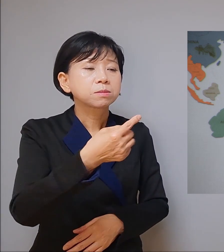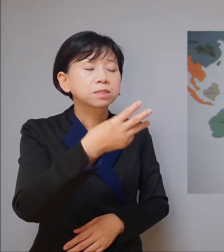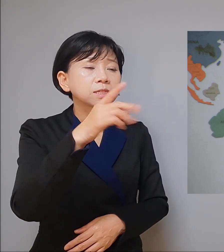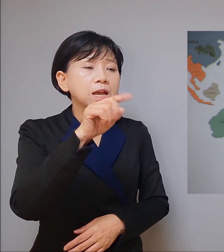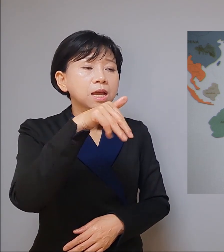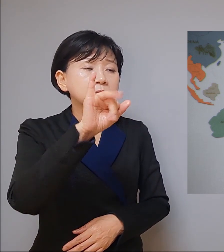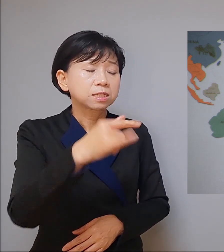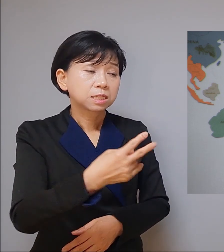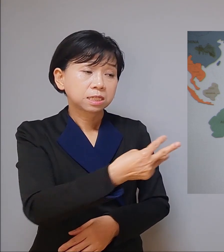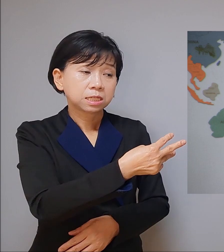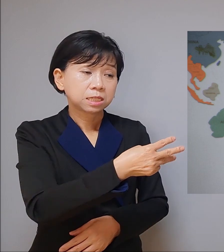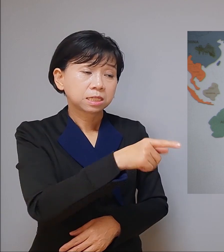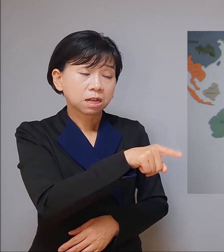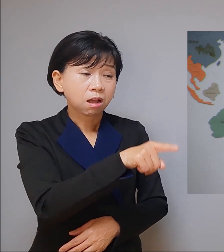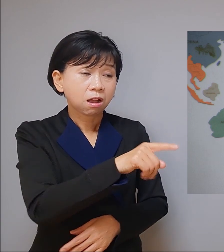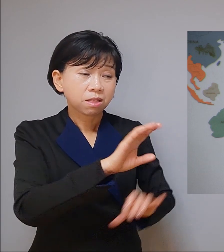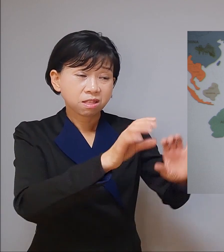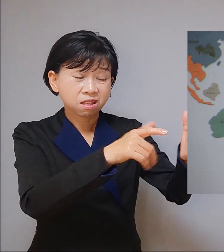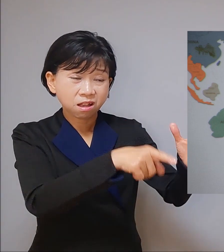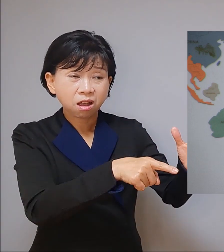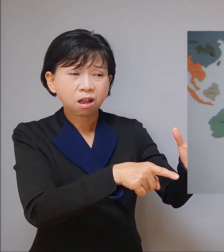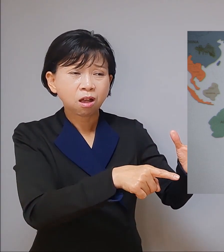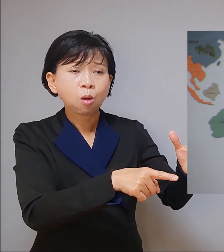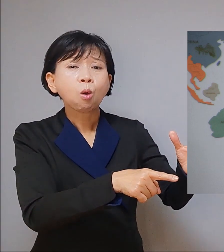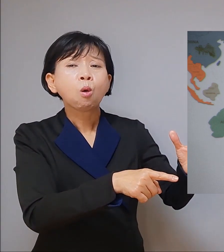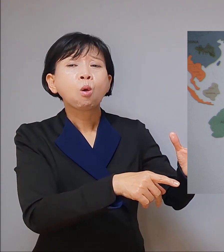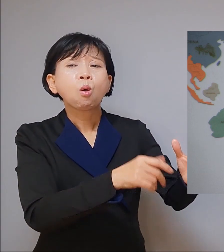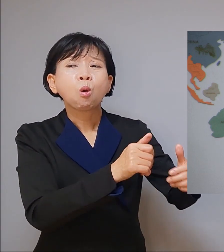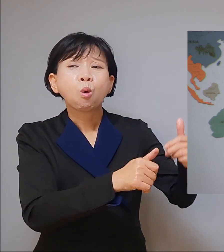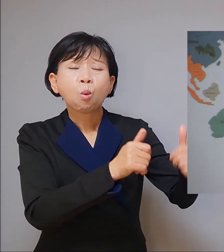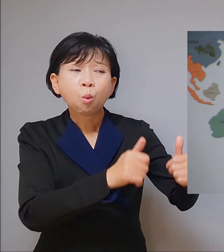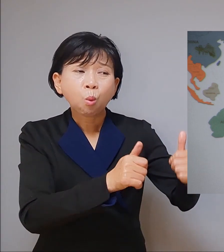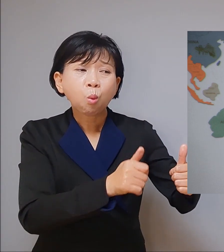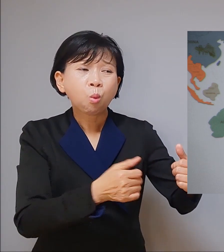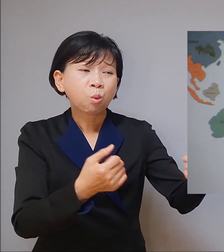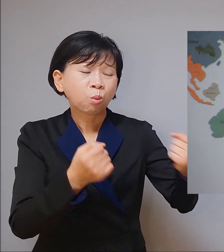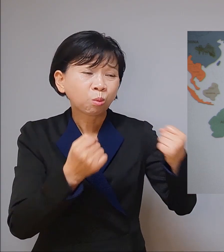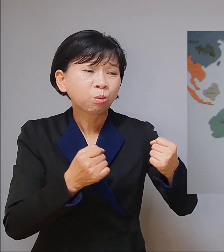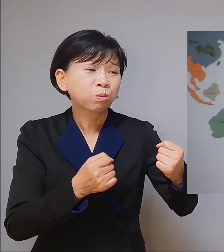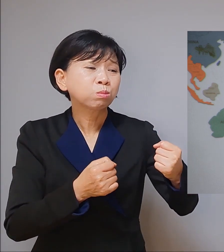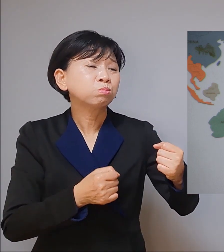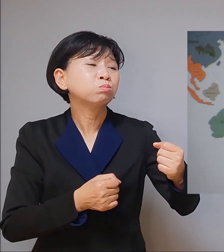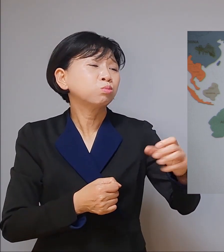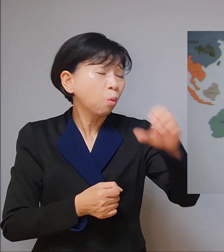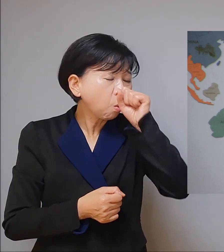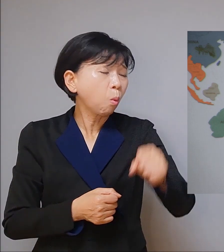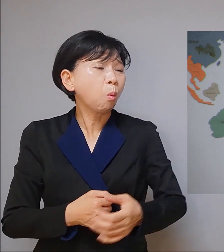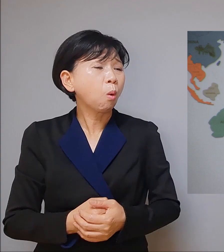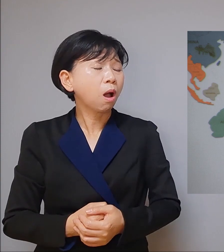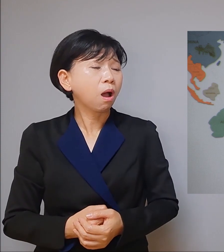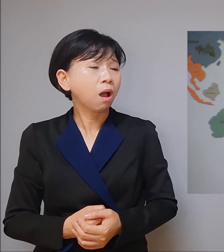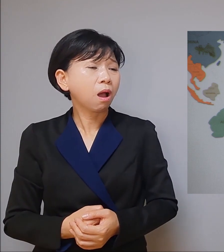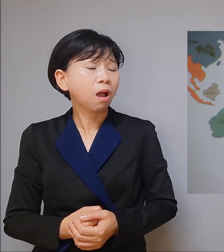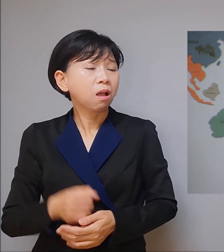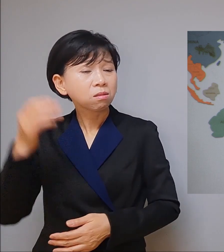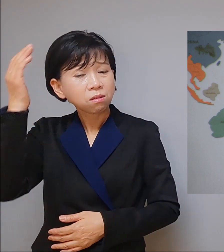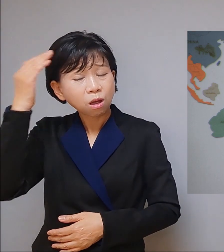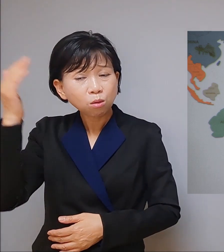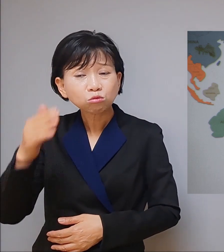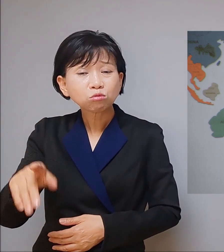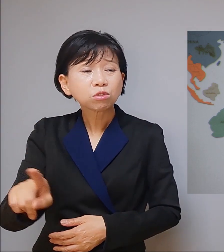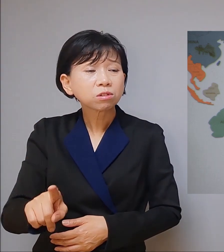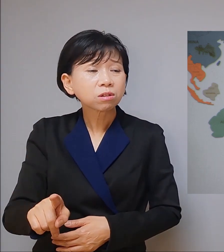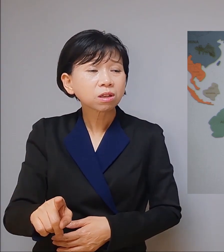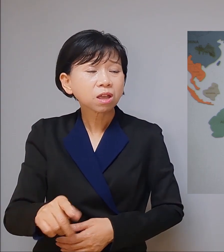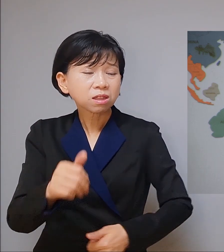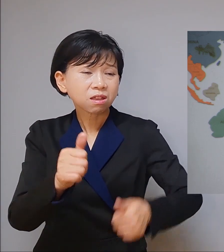때문에 파상공세로 계속 밀고 우리나라 진영에서 볼 가지고 장난치는 거죠. 그리고 골을